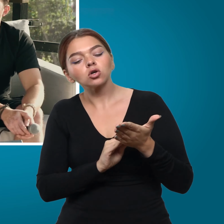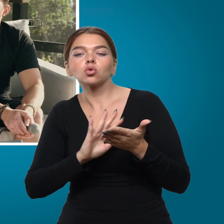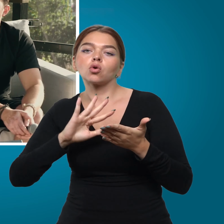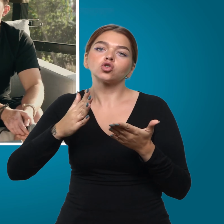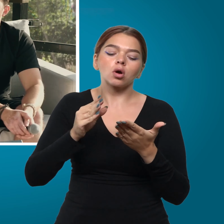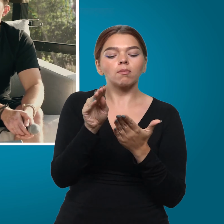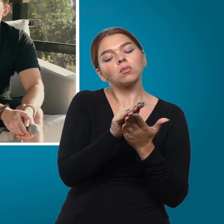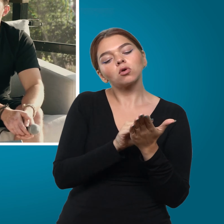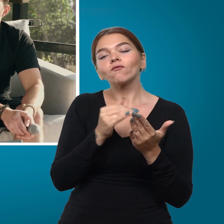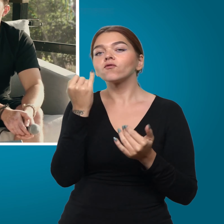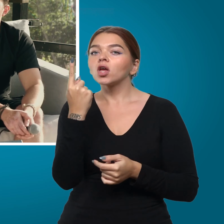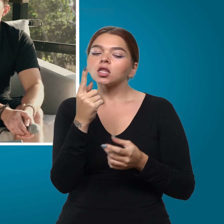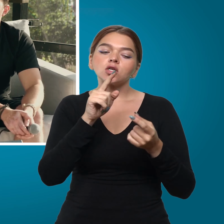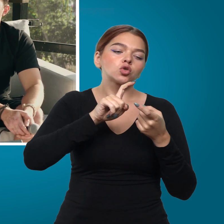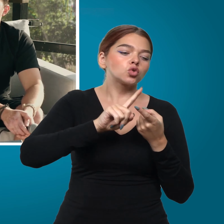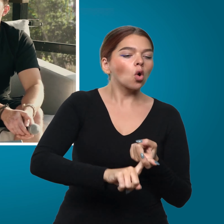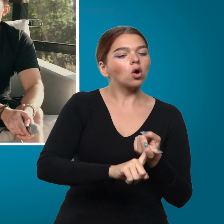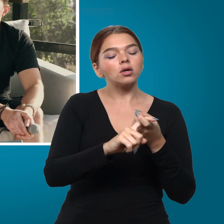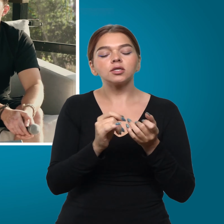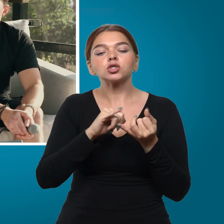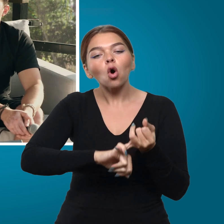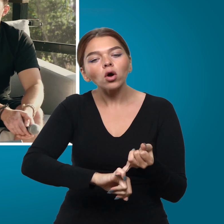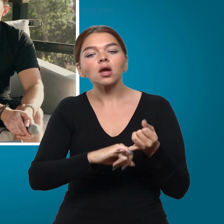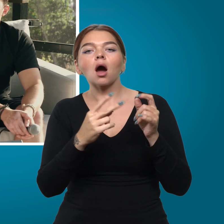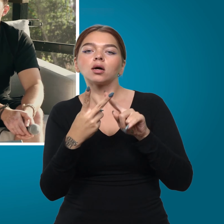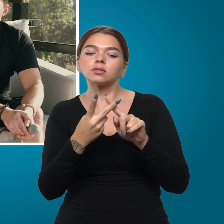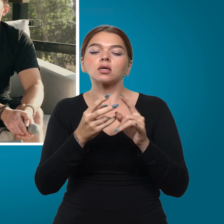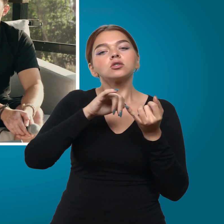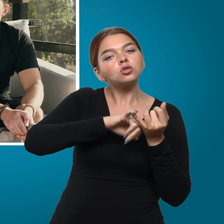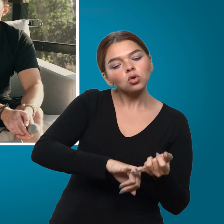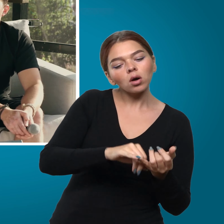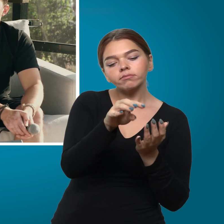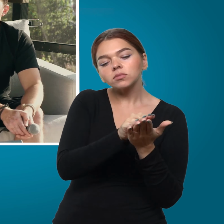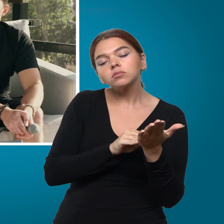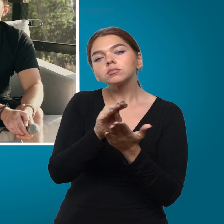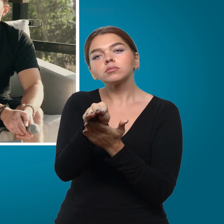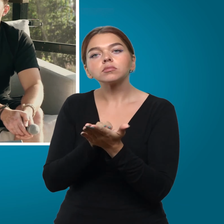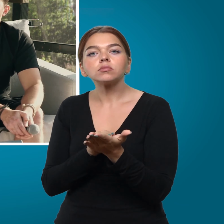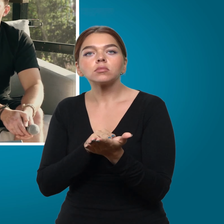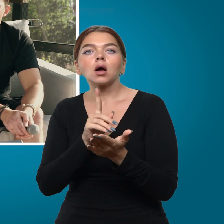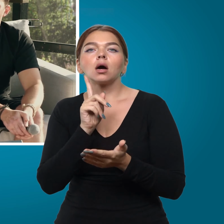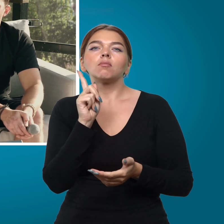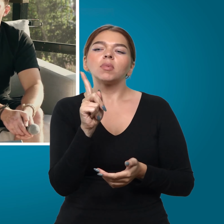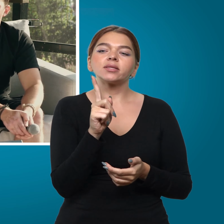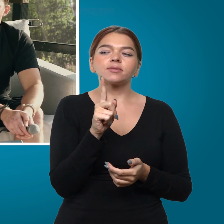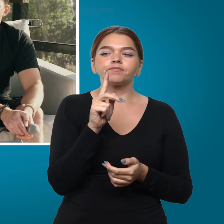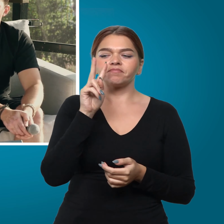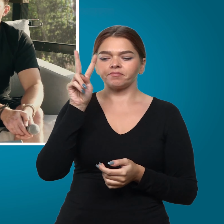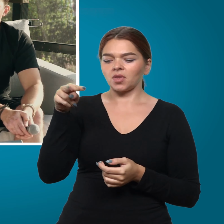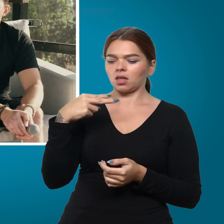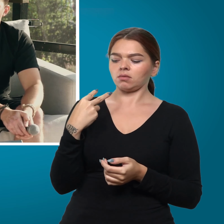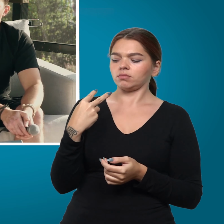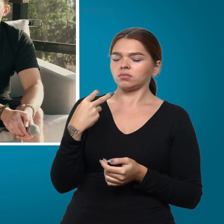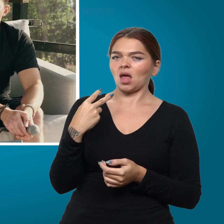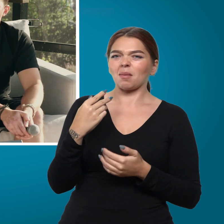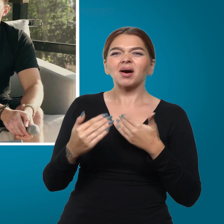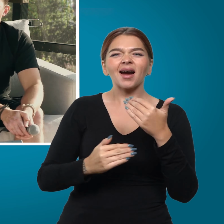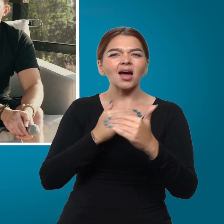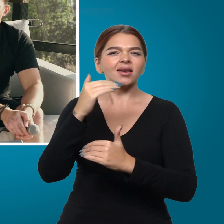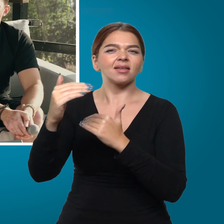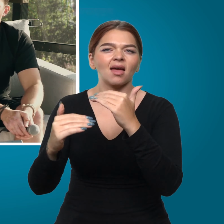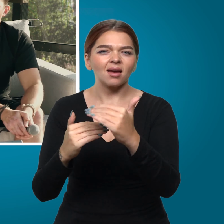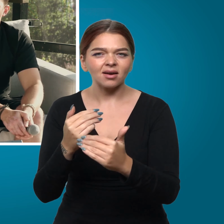būdą išsireikšti. Tiesiog rašau, kažką parašau, viena istorija, antra istorija, viskas tvarkoje, bet